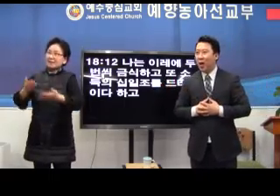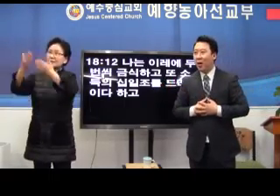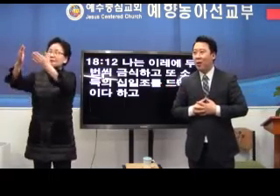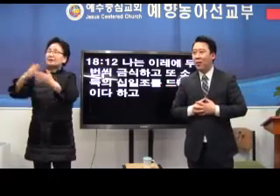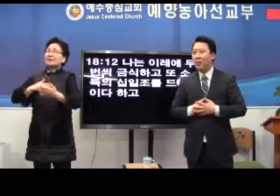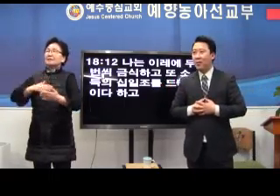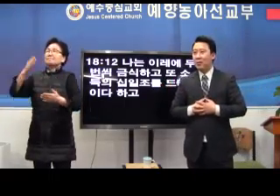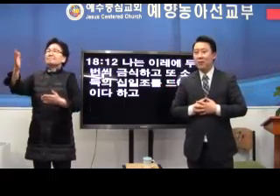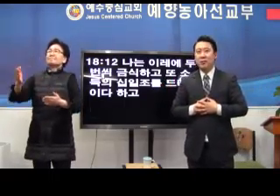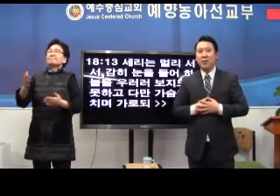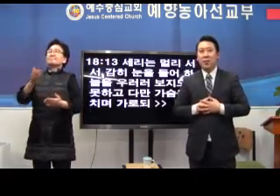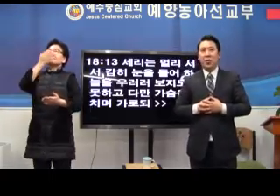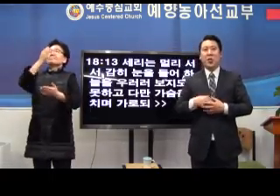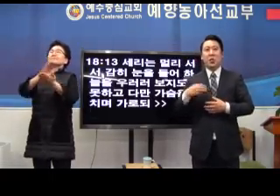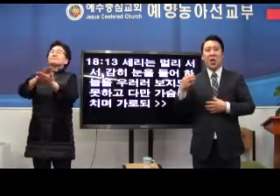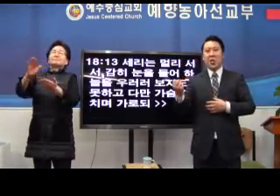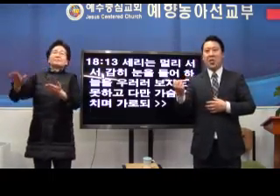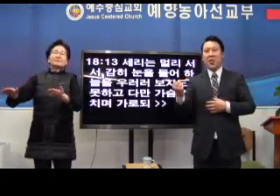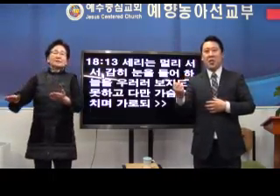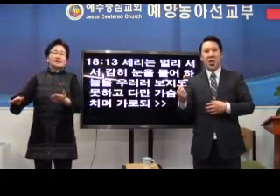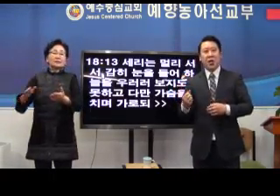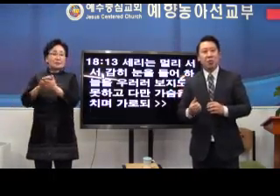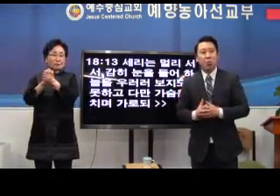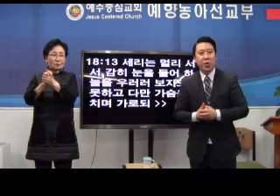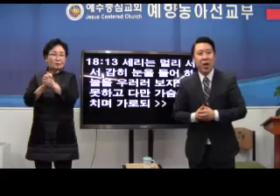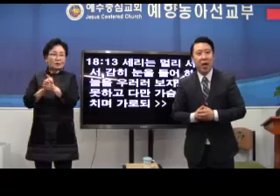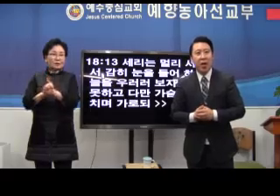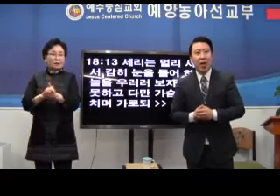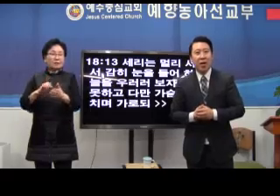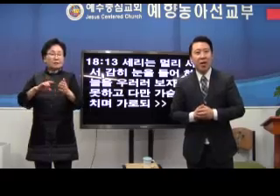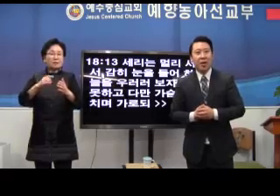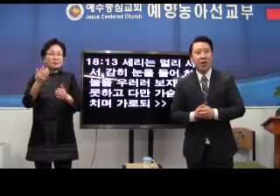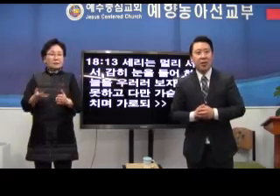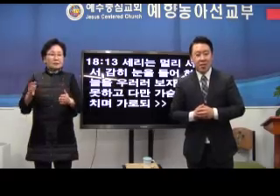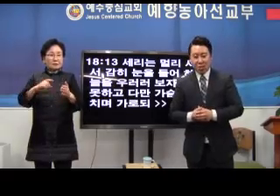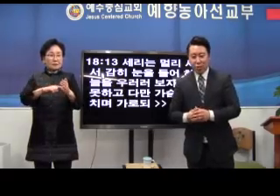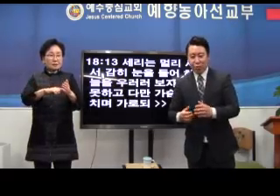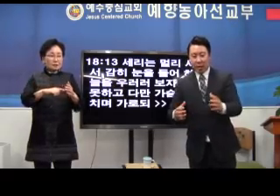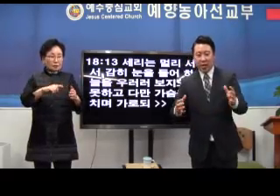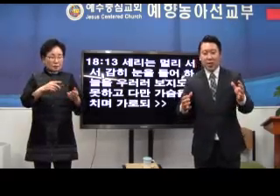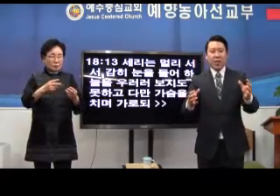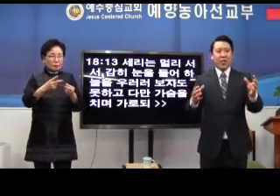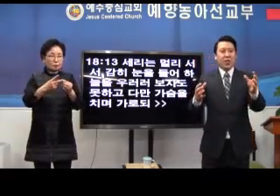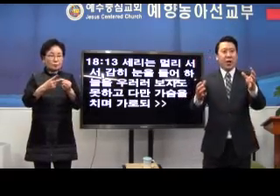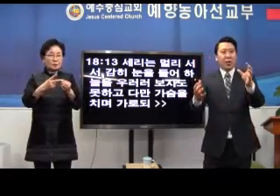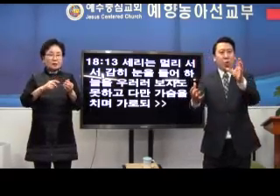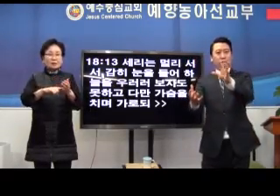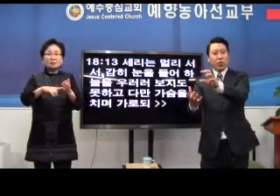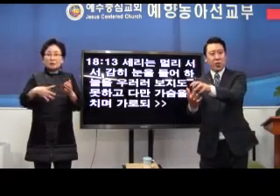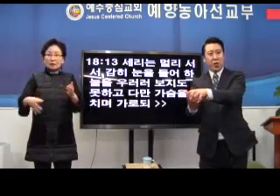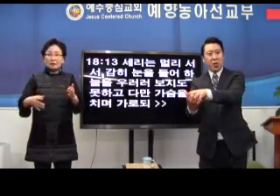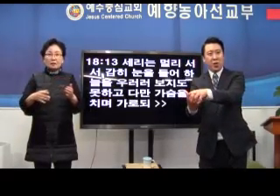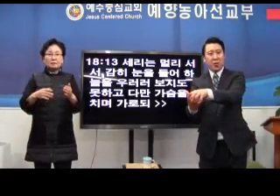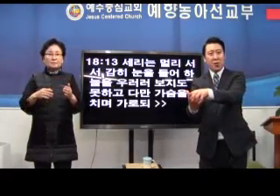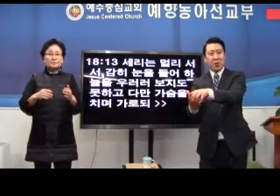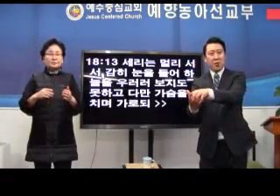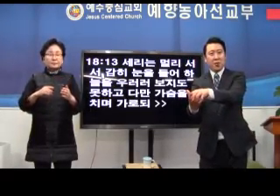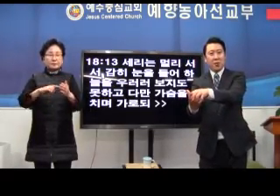기도합니다. 그런데 세리는 뭐냐? 이웃나라, 이스라엘의 속국이죠.